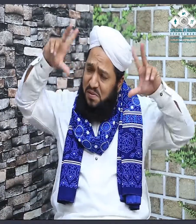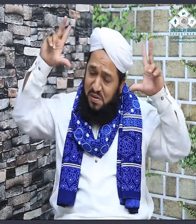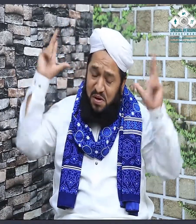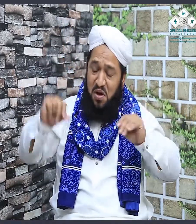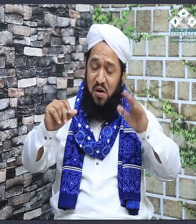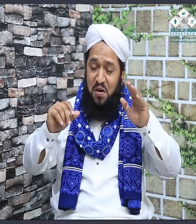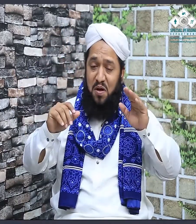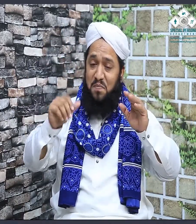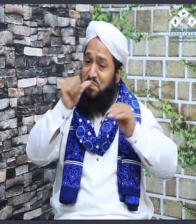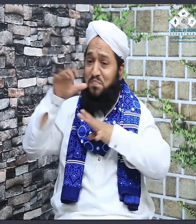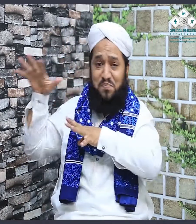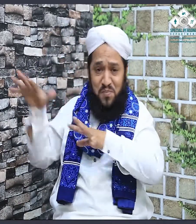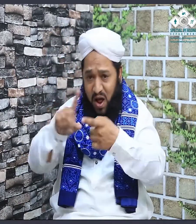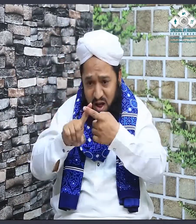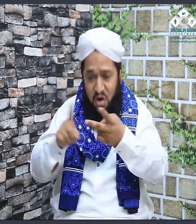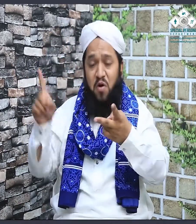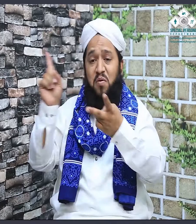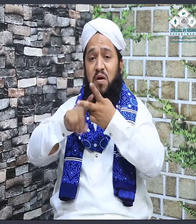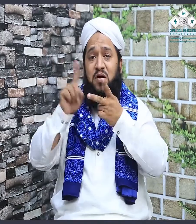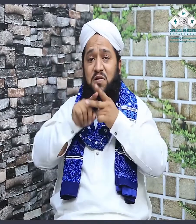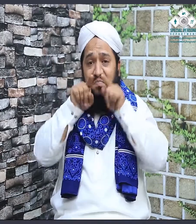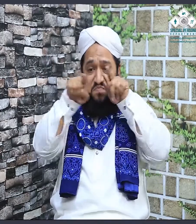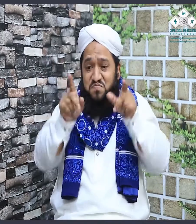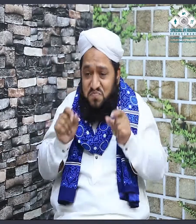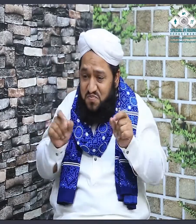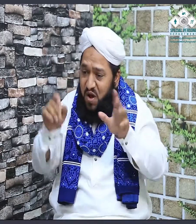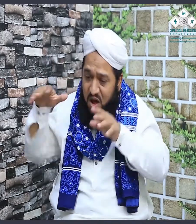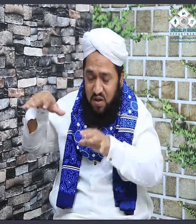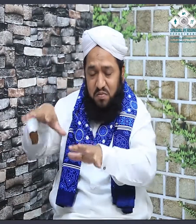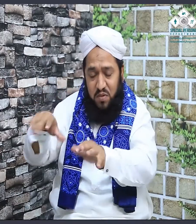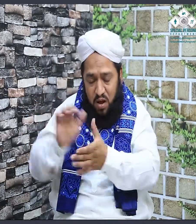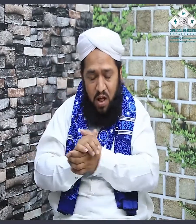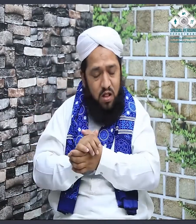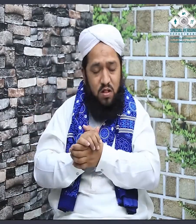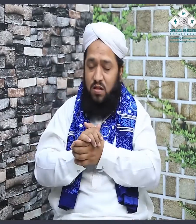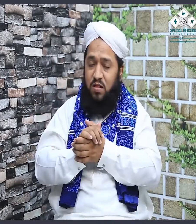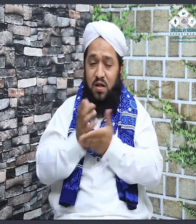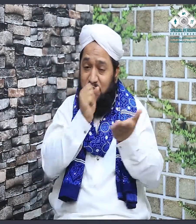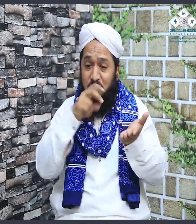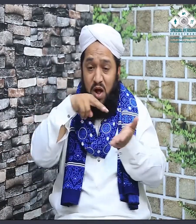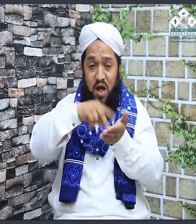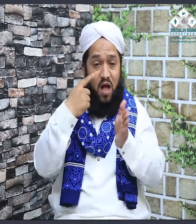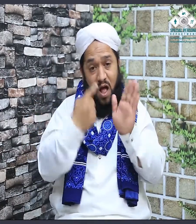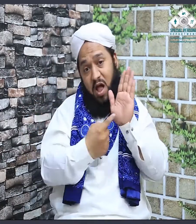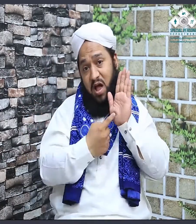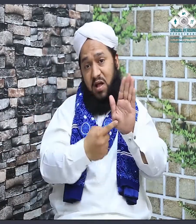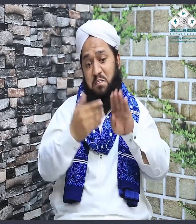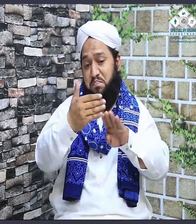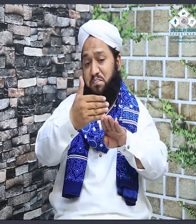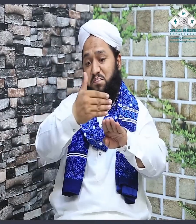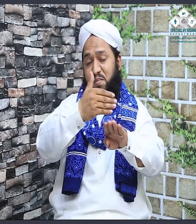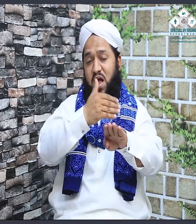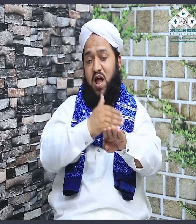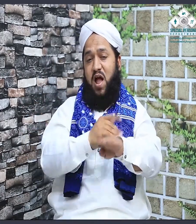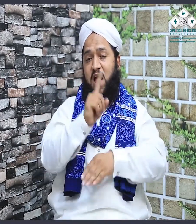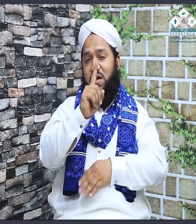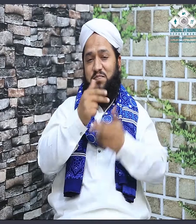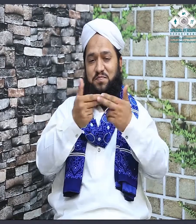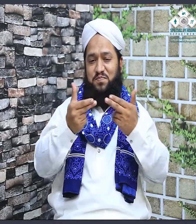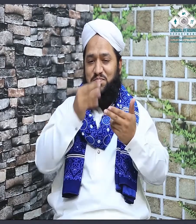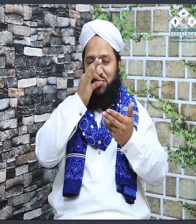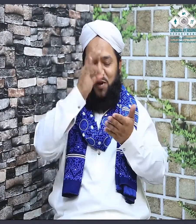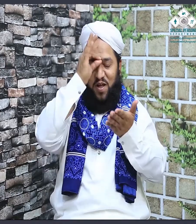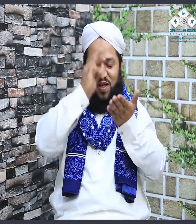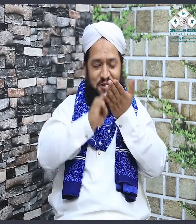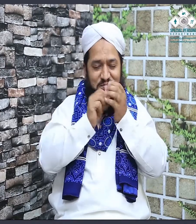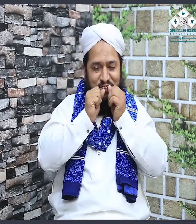عذاب آیا وہ ٹڈیوں کا تھا. اب آئیے ناظرین میں آپ کو اس سے پہلے کہ قیامت کی نشانی کی طرف ہم لے کے چلیں, نبی پاک علیہ الصلوۃ والسلام نے ٹڈیوں